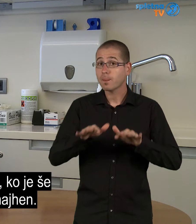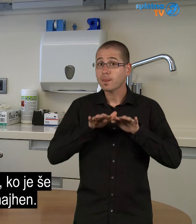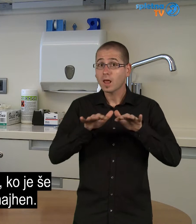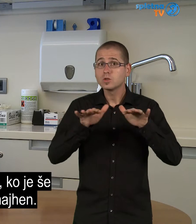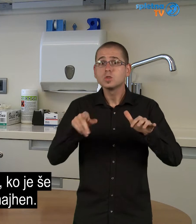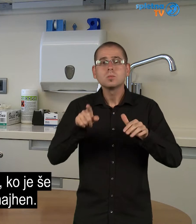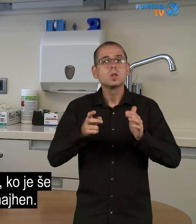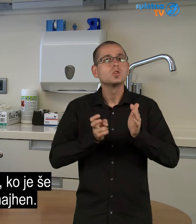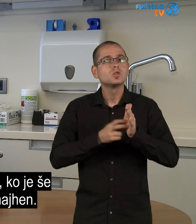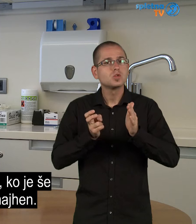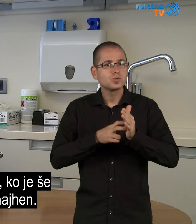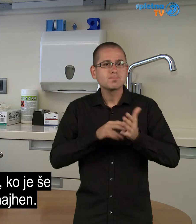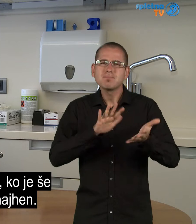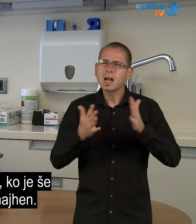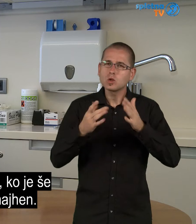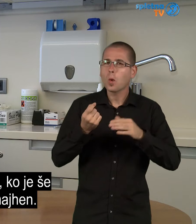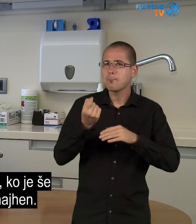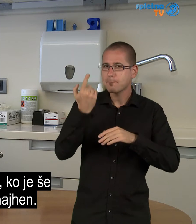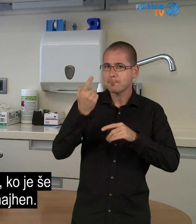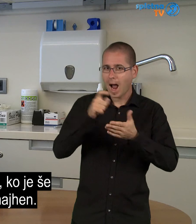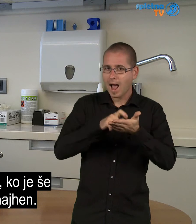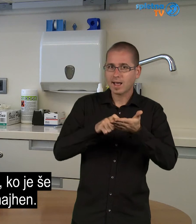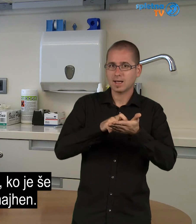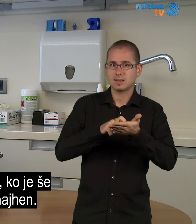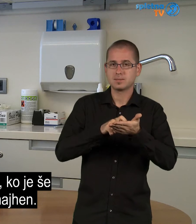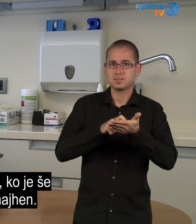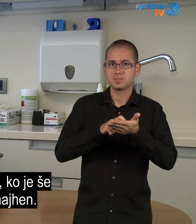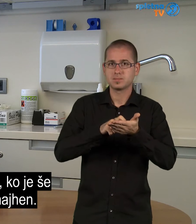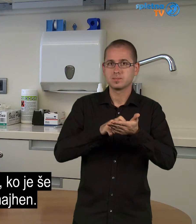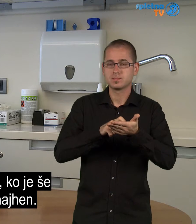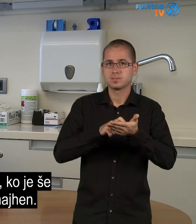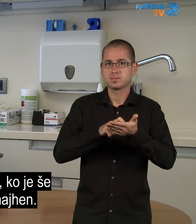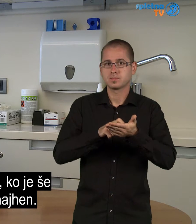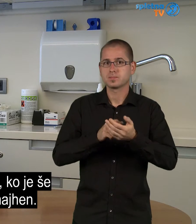Razširi se pa, ko je še relativno majhen.